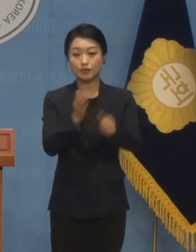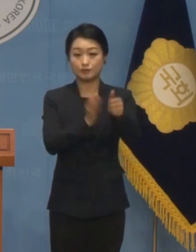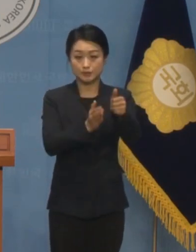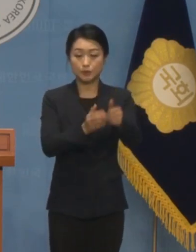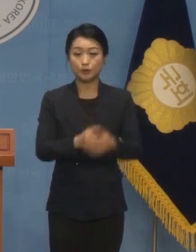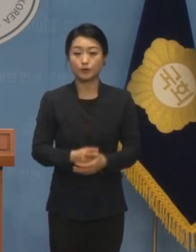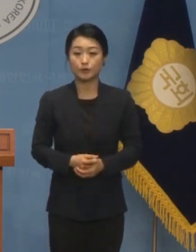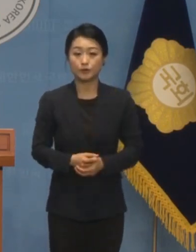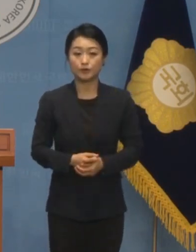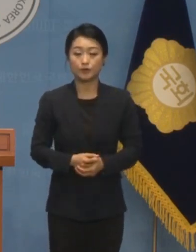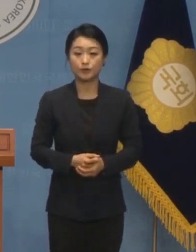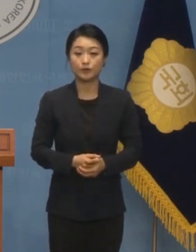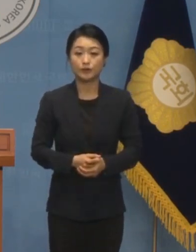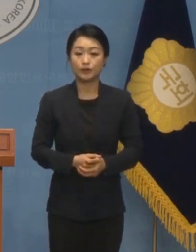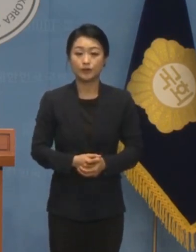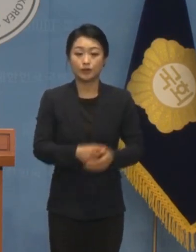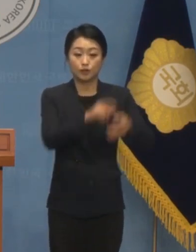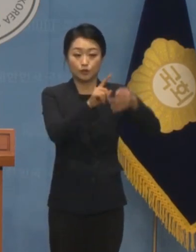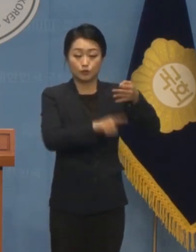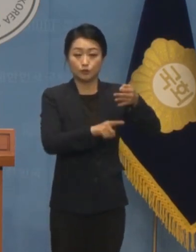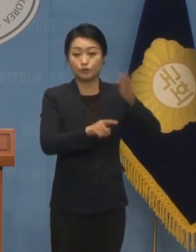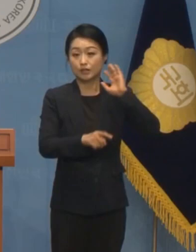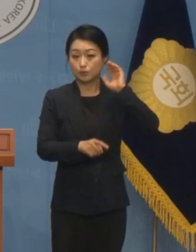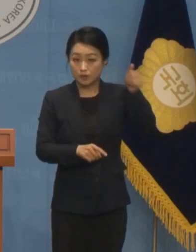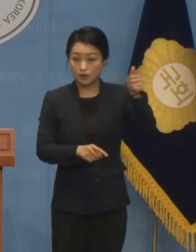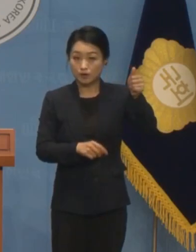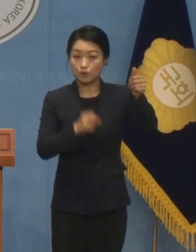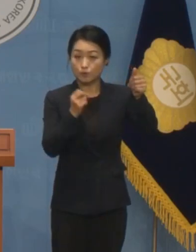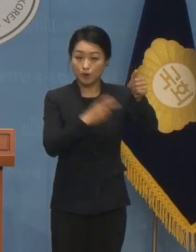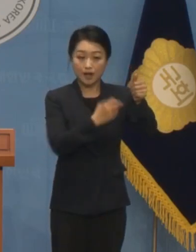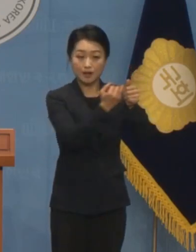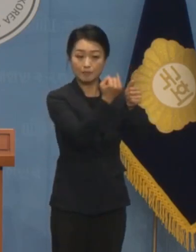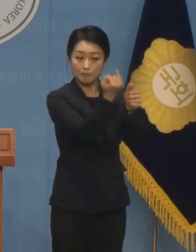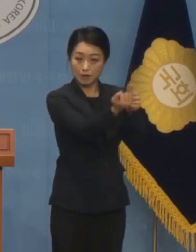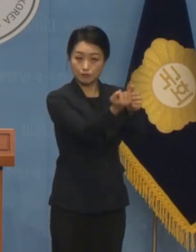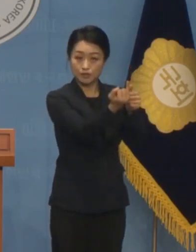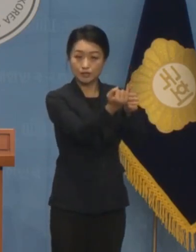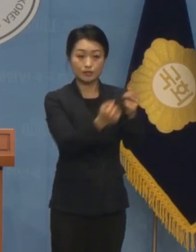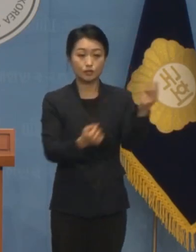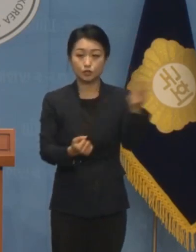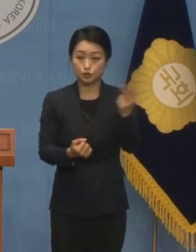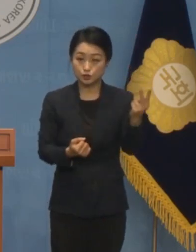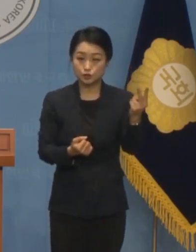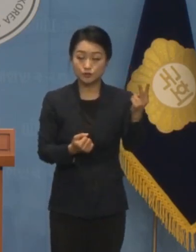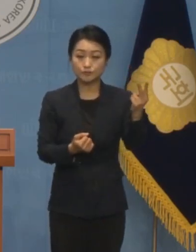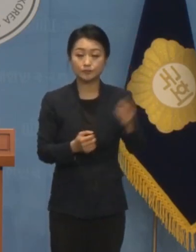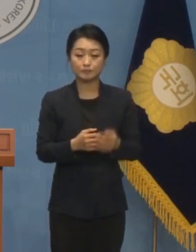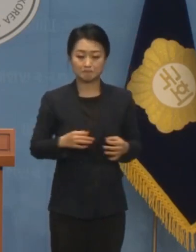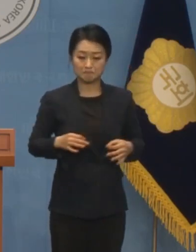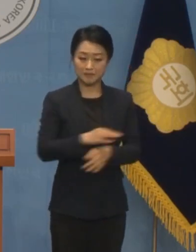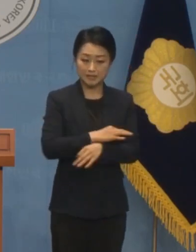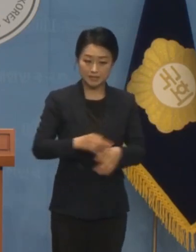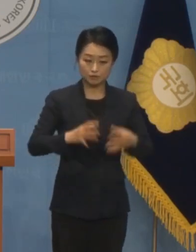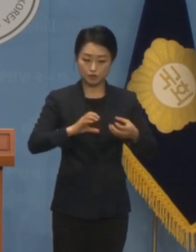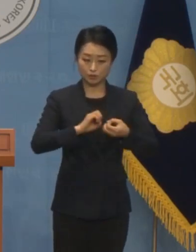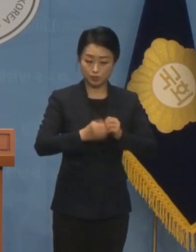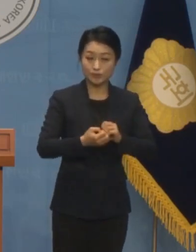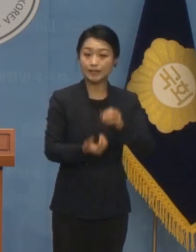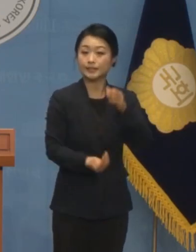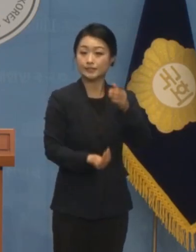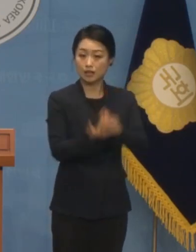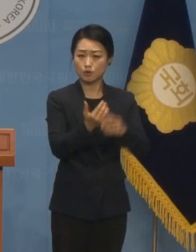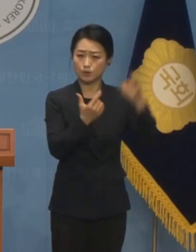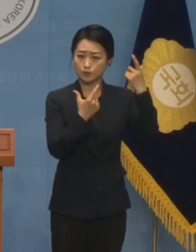합니다. 이처럼 윤석열 대통령과 배우자 김건희는 중대비위 국정농단에